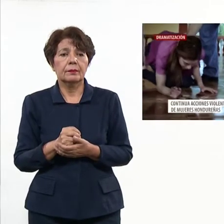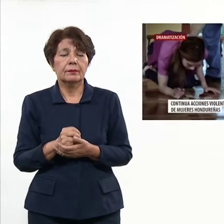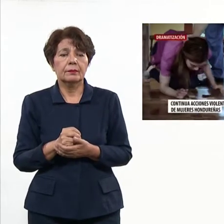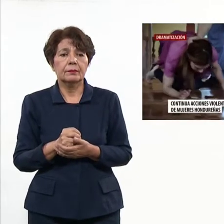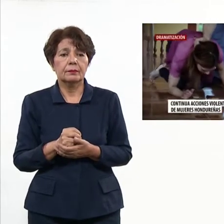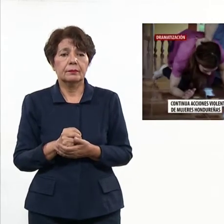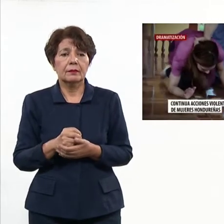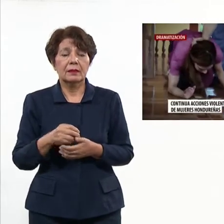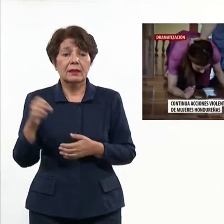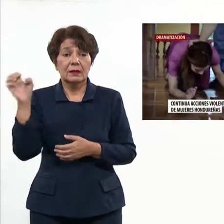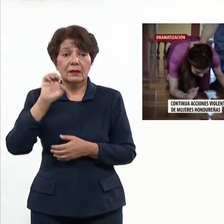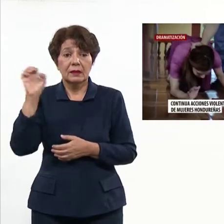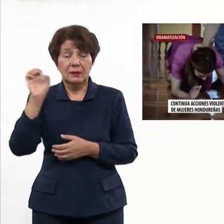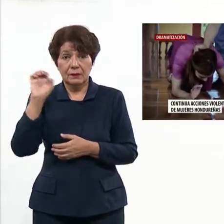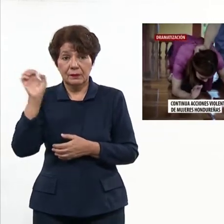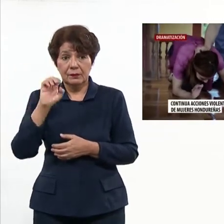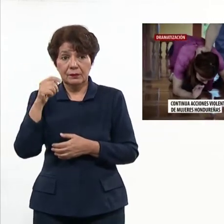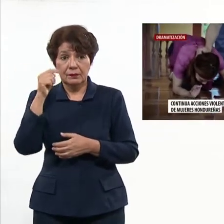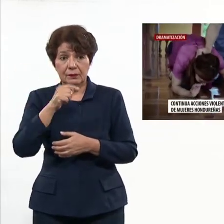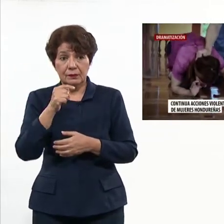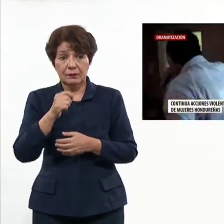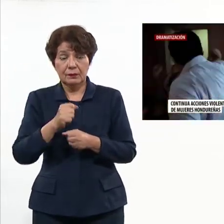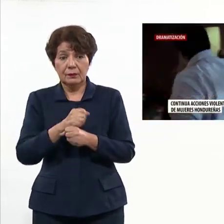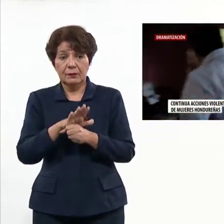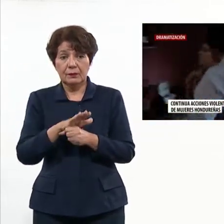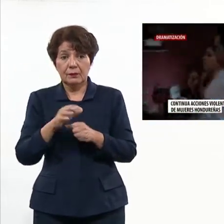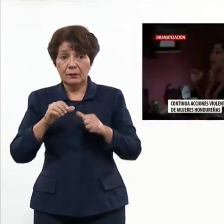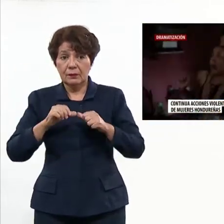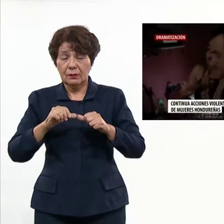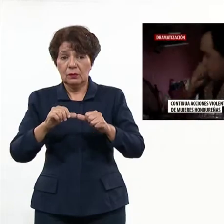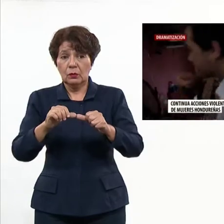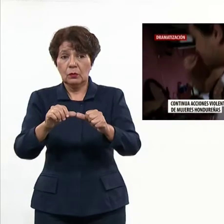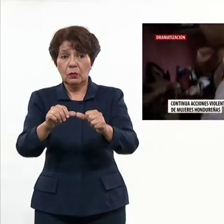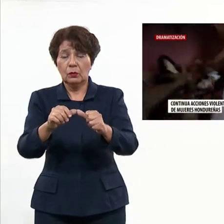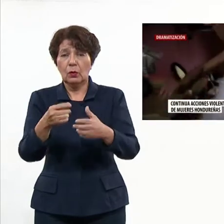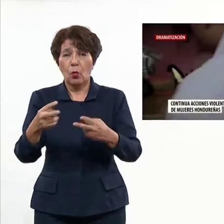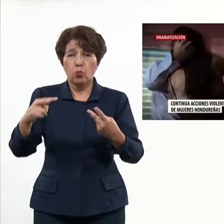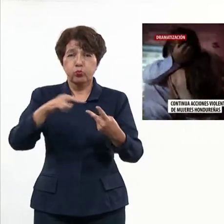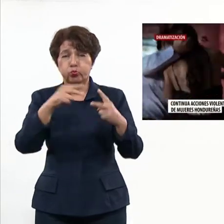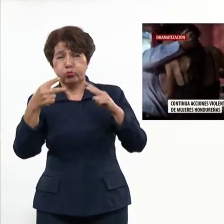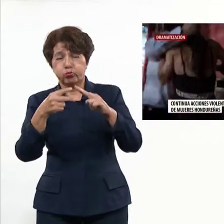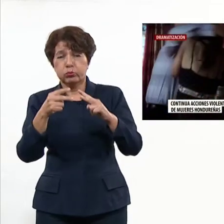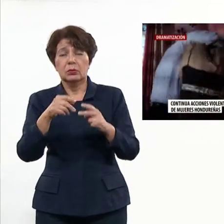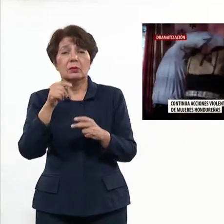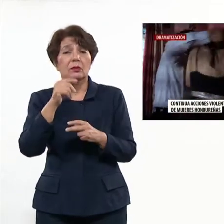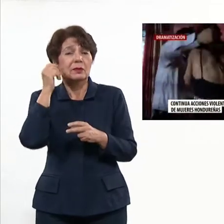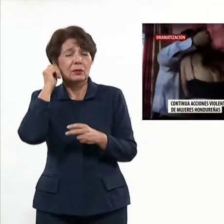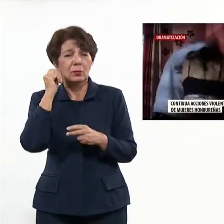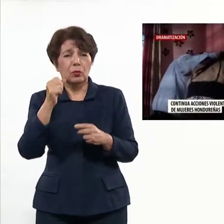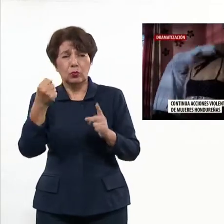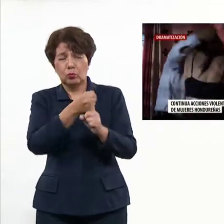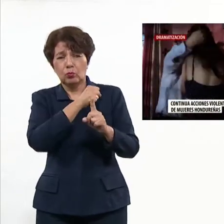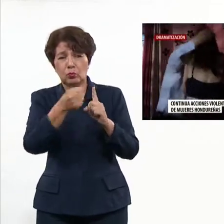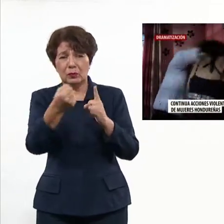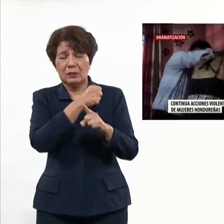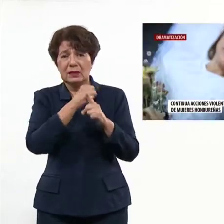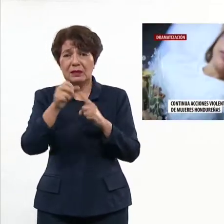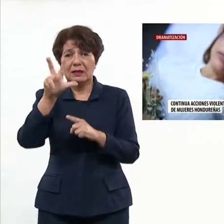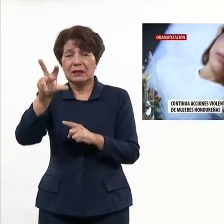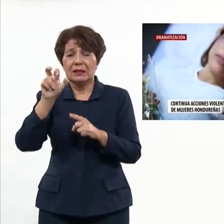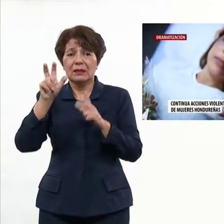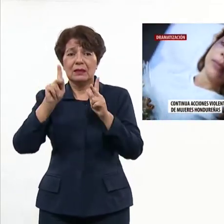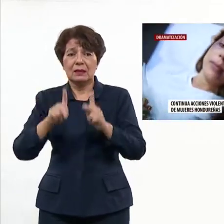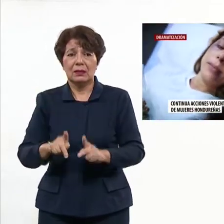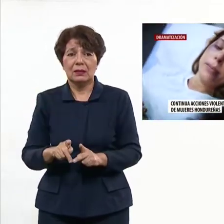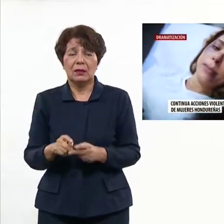en medio de emergencia sanitaria por el nuevo coronavirus continúa en repunte los escenarios violentos contra las mujeres dejando más de 300 víctimas según el